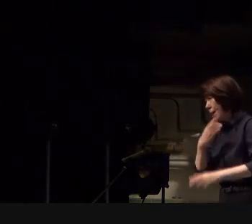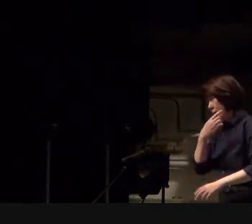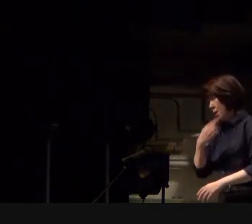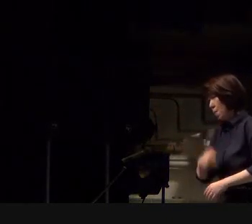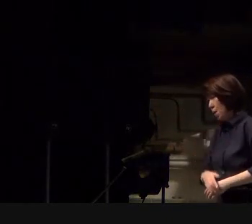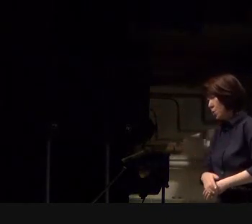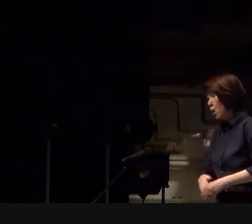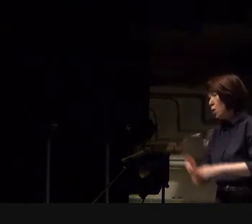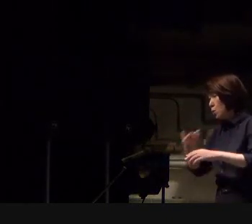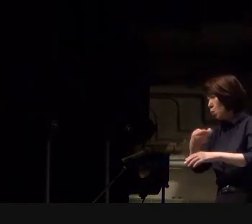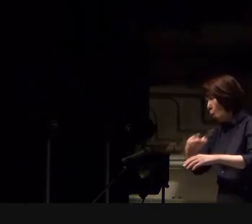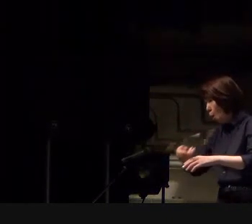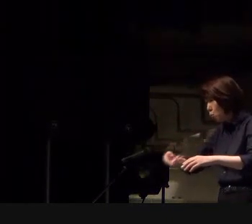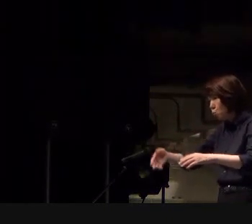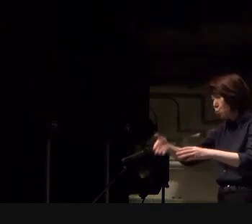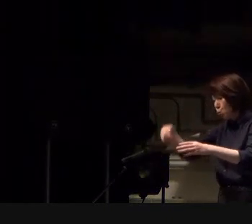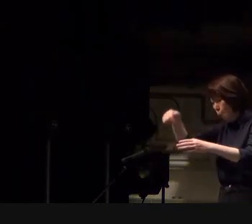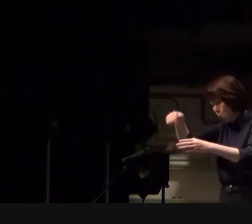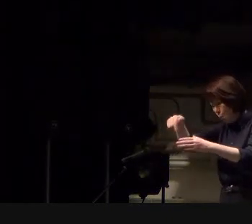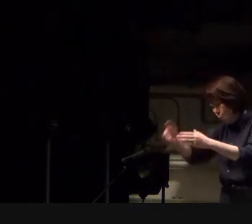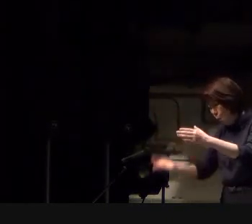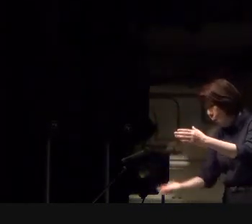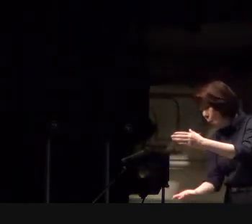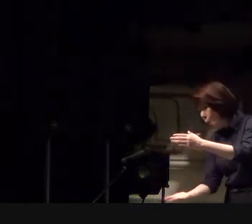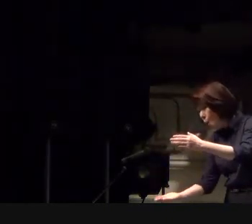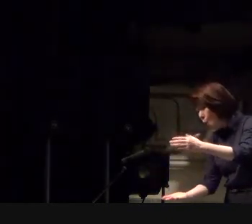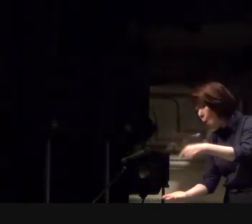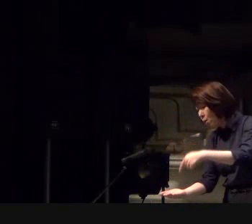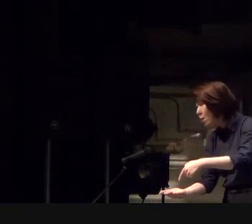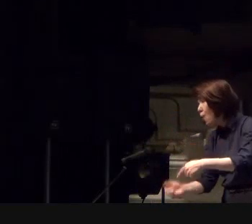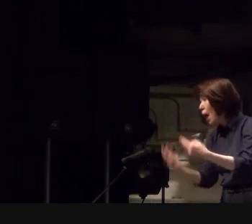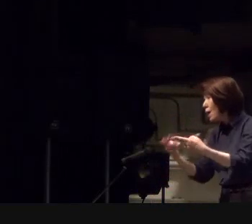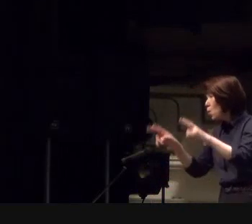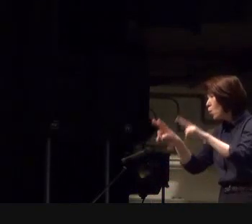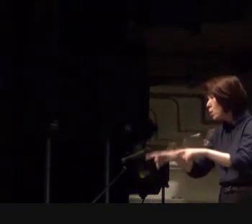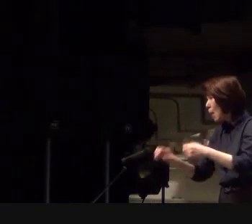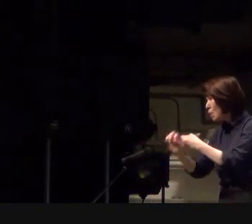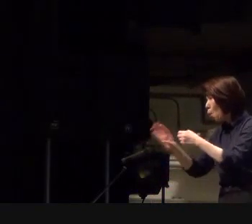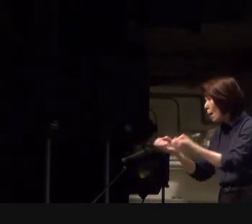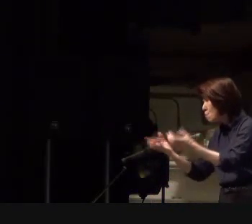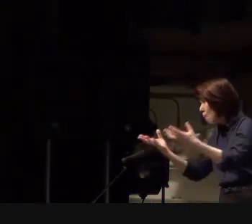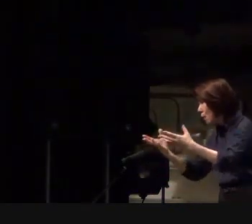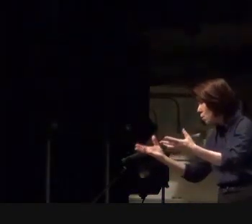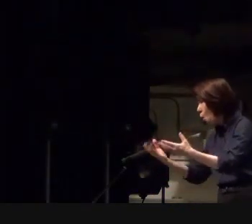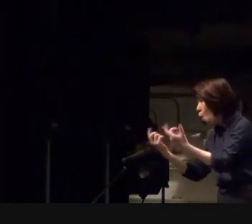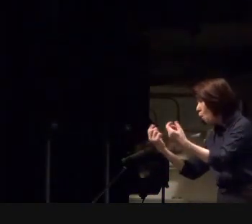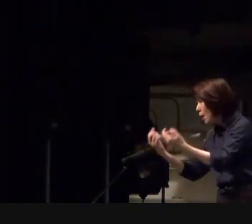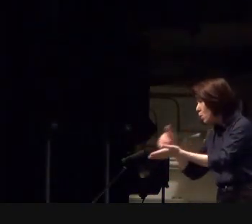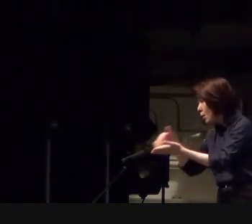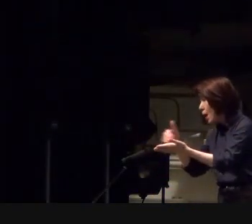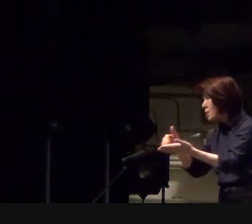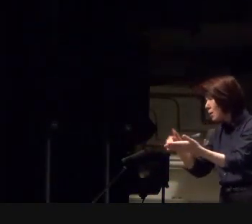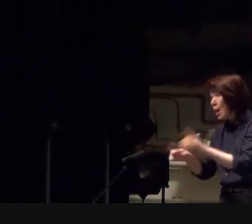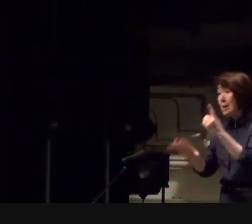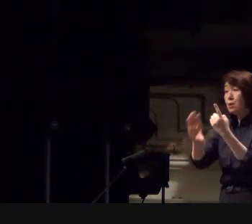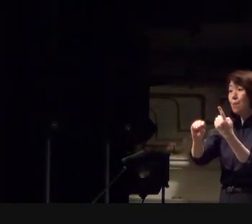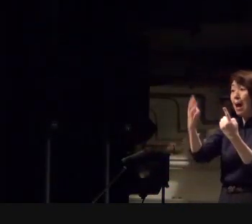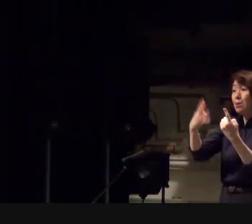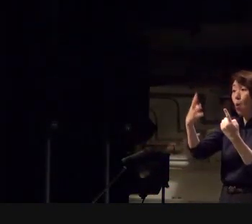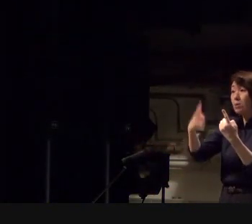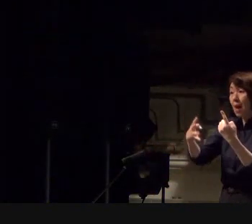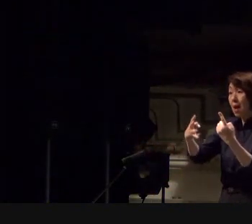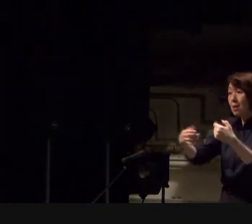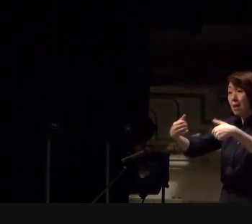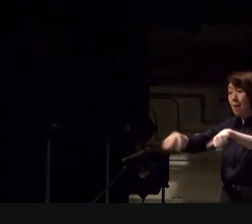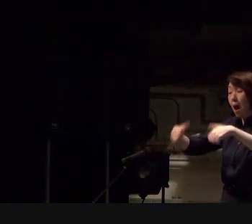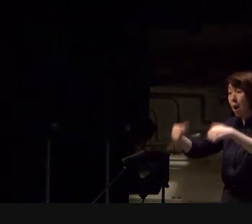そしてそのプールの底には広島原爆に換算すれば多分1万4000発